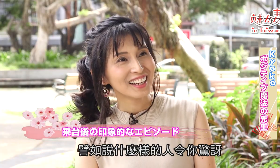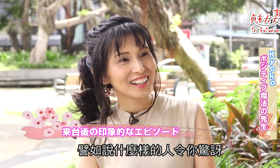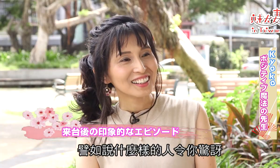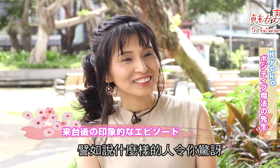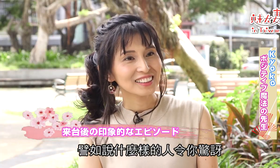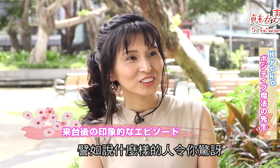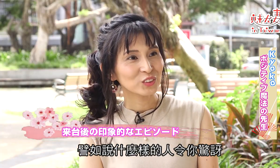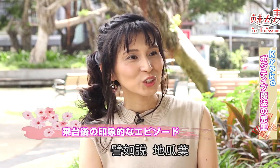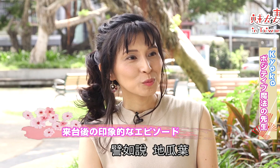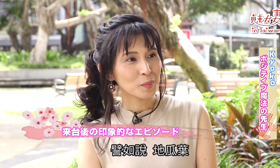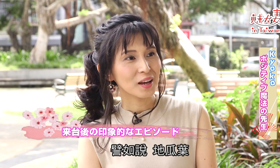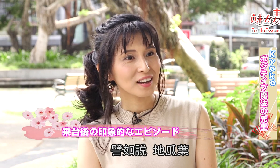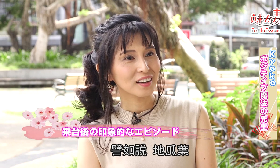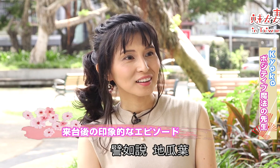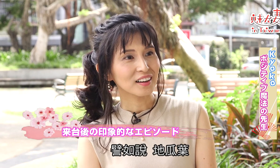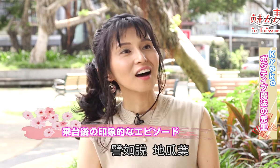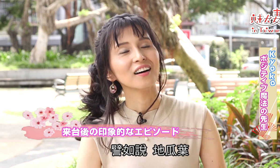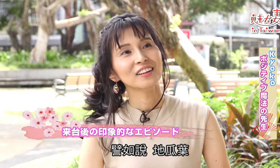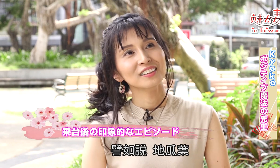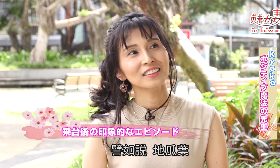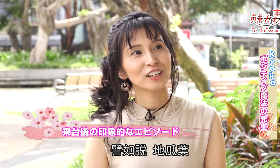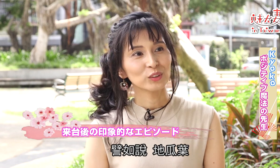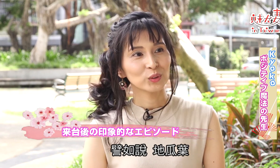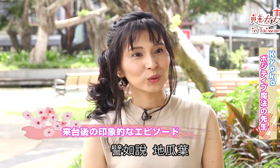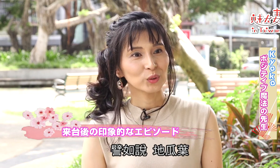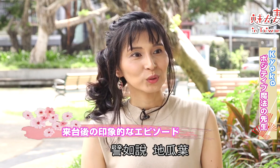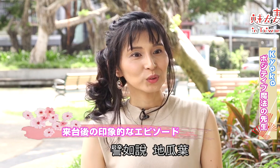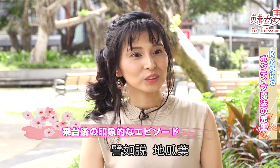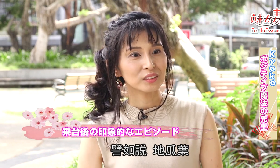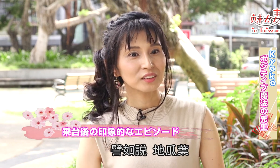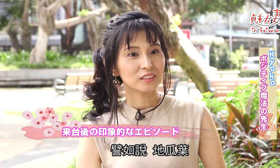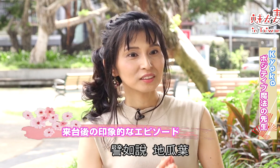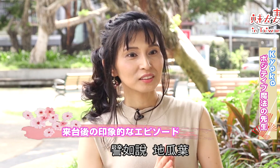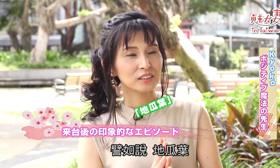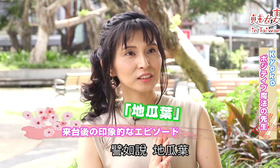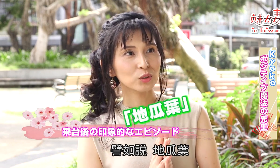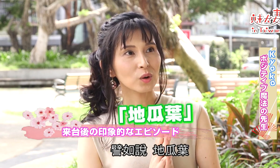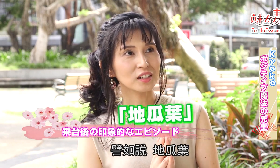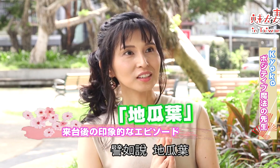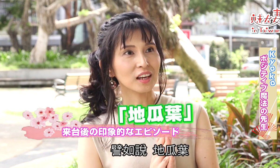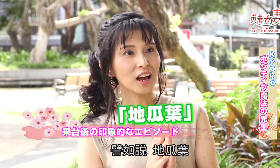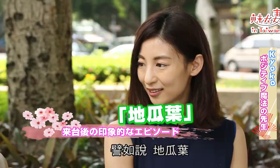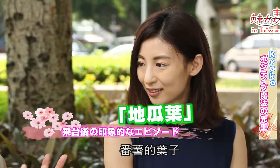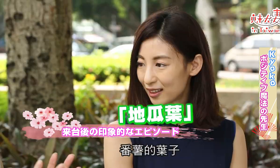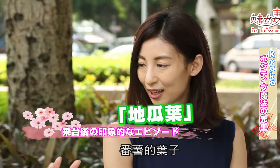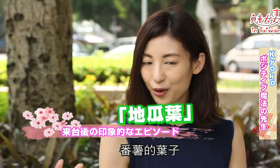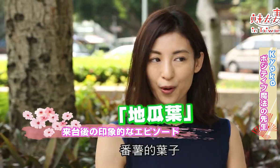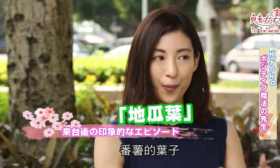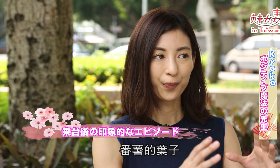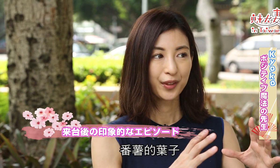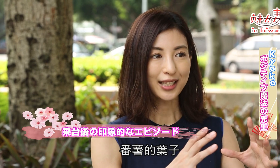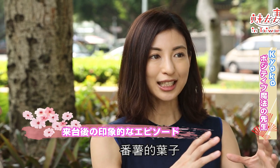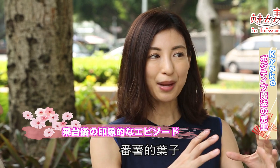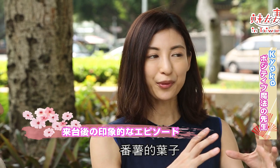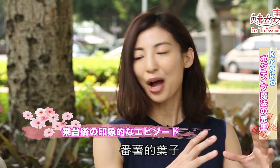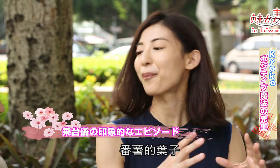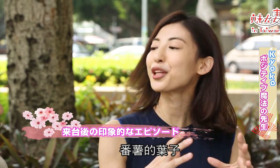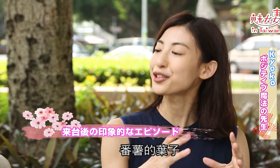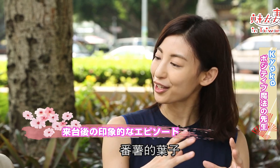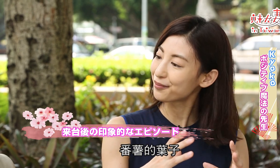のは 例えば、あのティーコアイエ、あのお芋の葉っぱ、 さつまいもの葉っぱですね。 そう、さつま